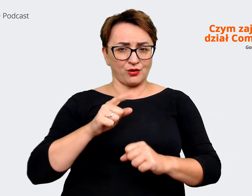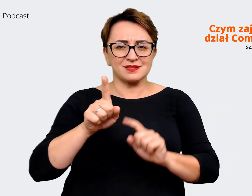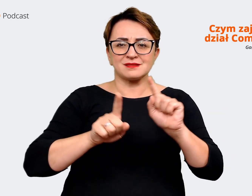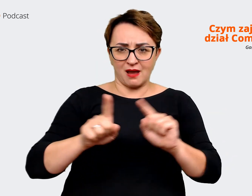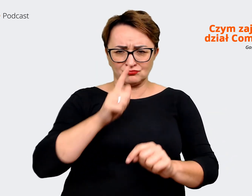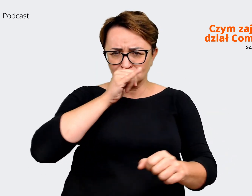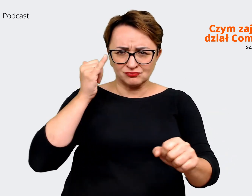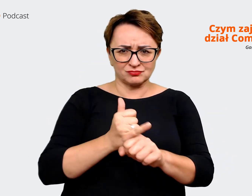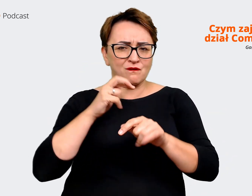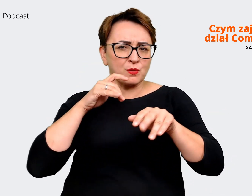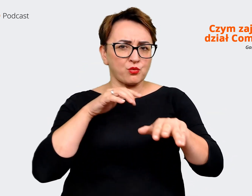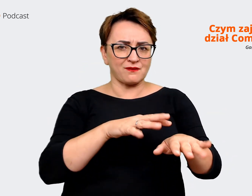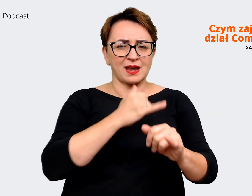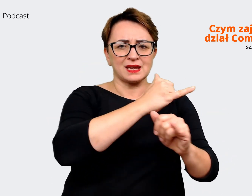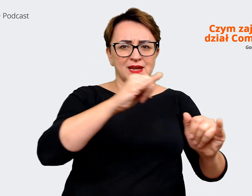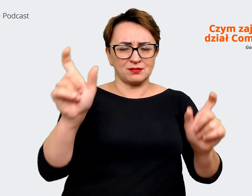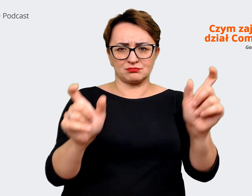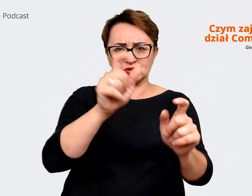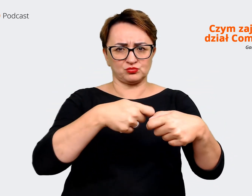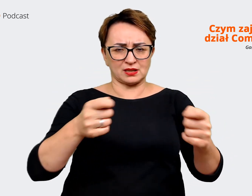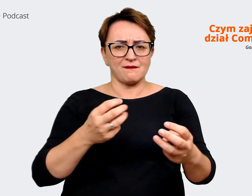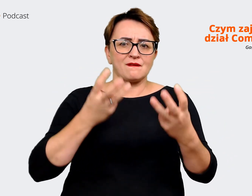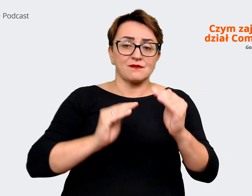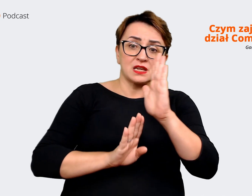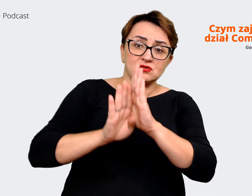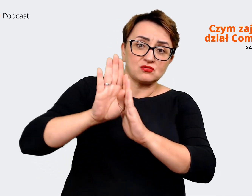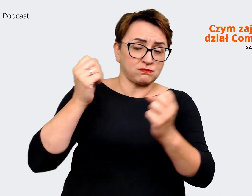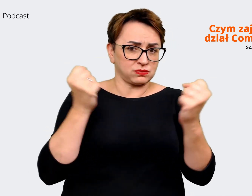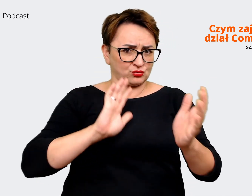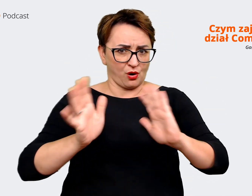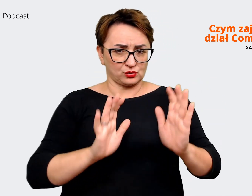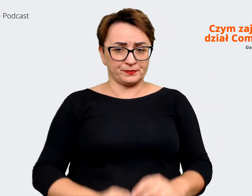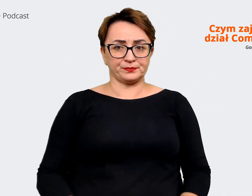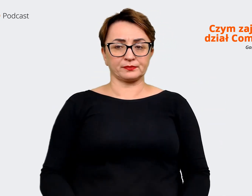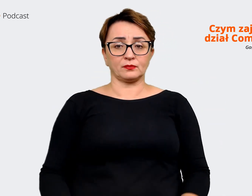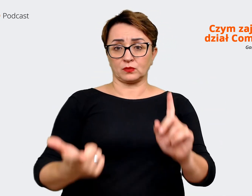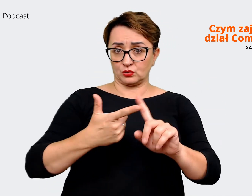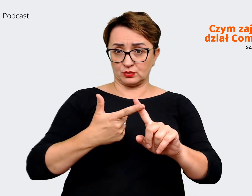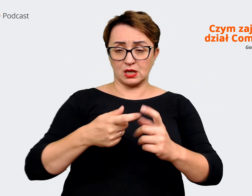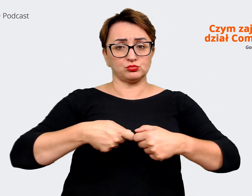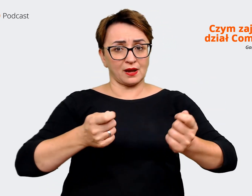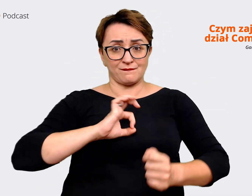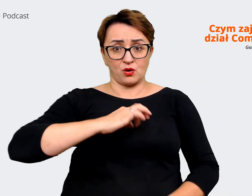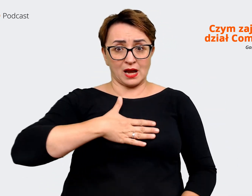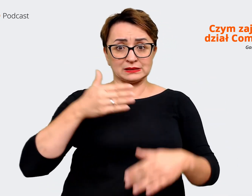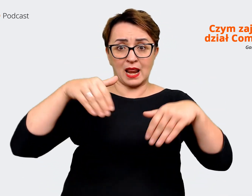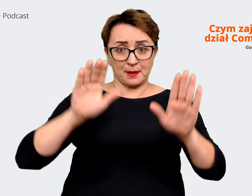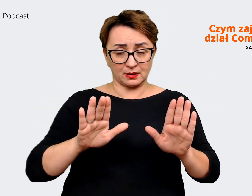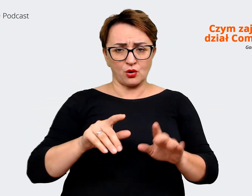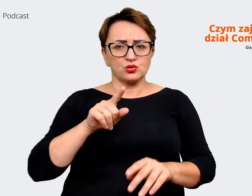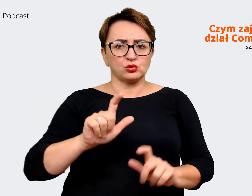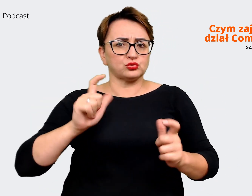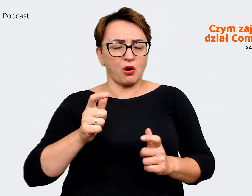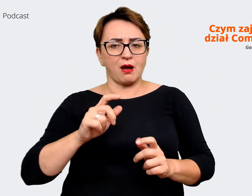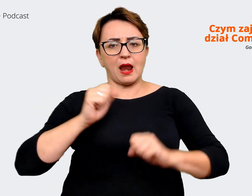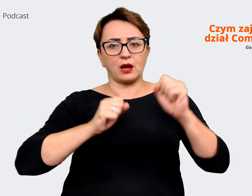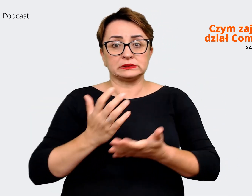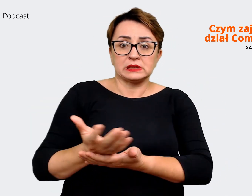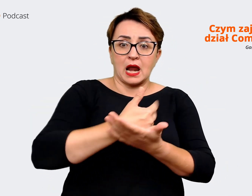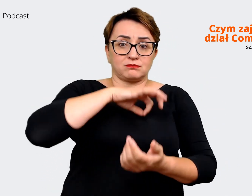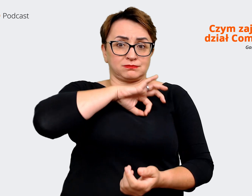z bardzo prostego powodu, tak, ponieważ ten nasz własny sklep miał i ma gdzieś około 1% wartości sprzedaży